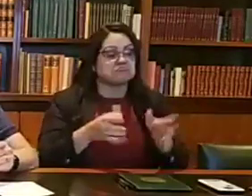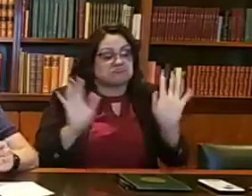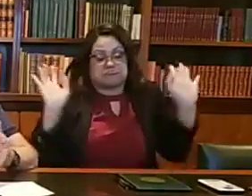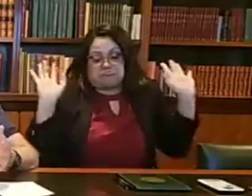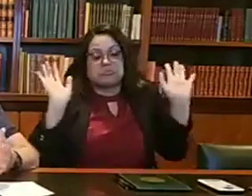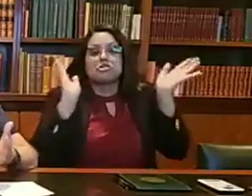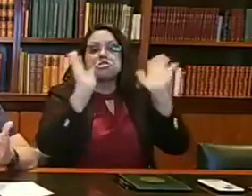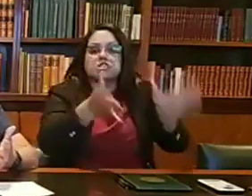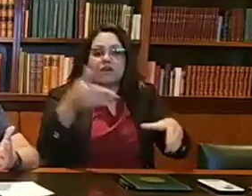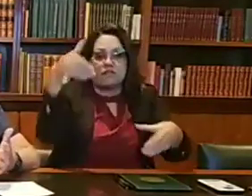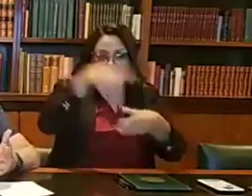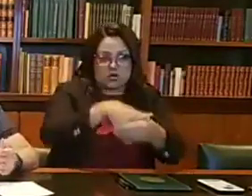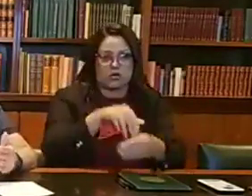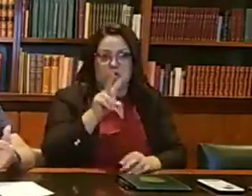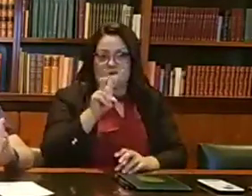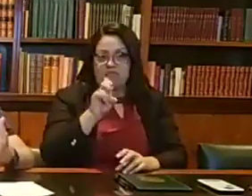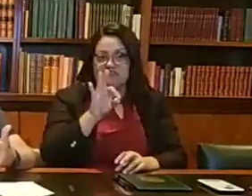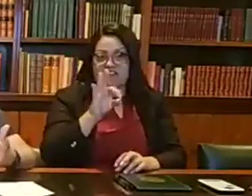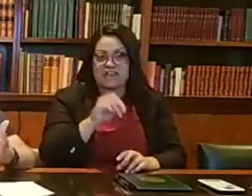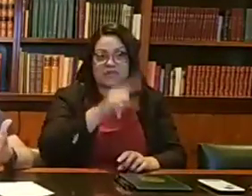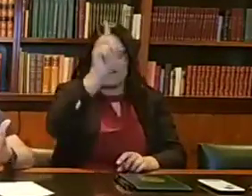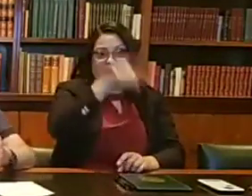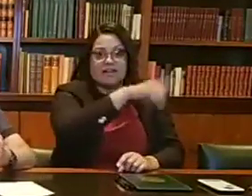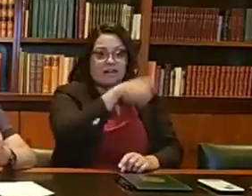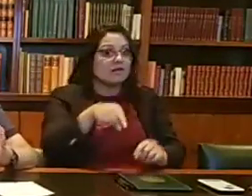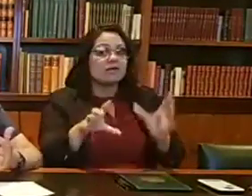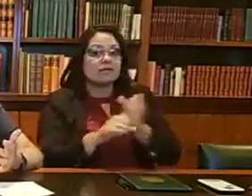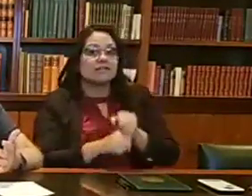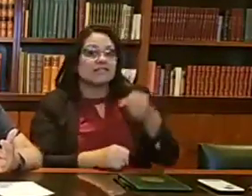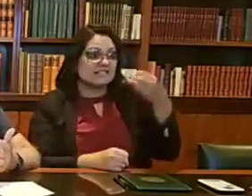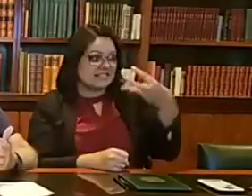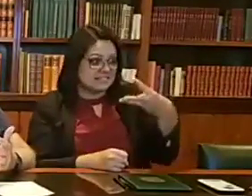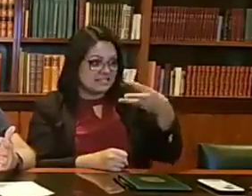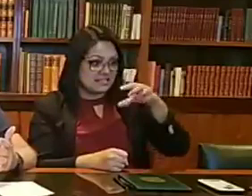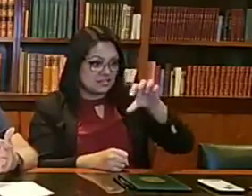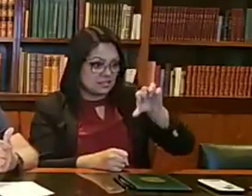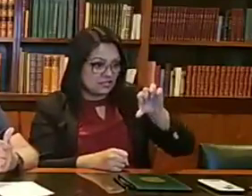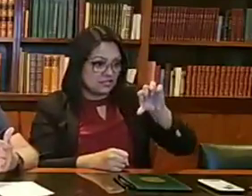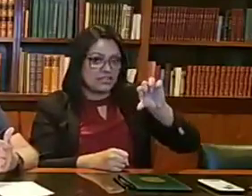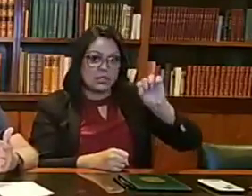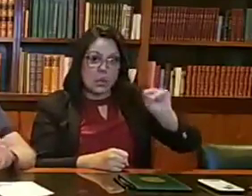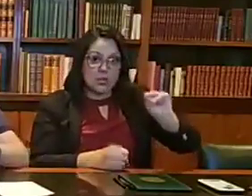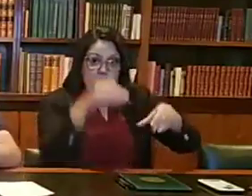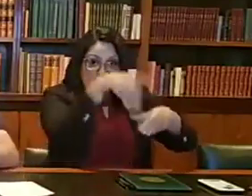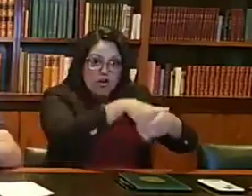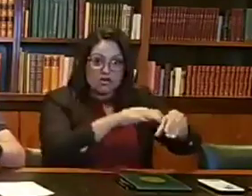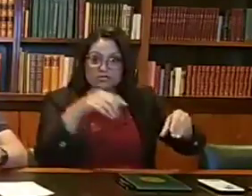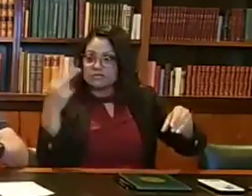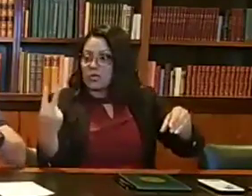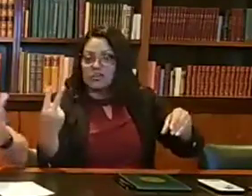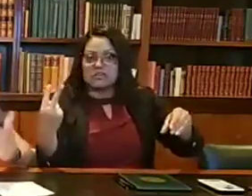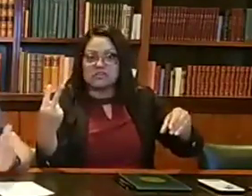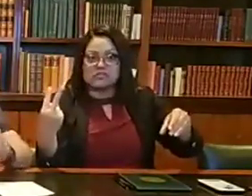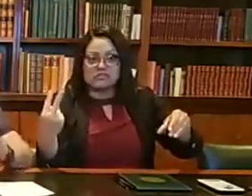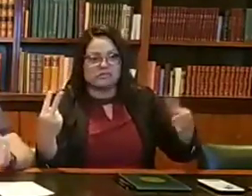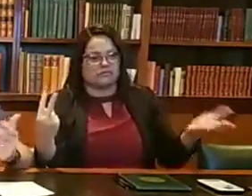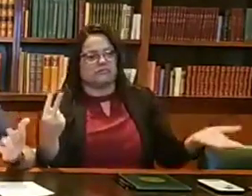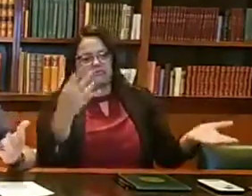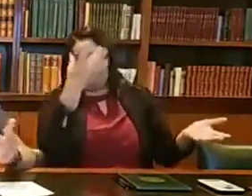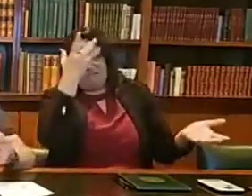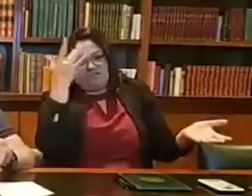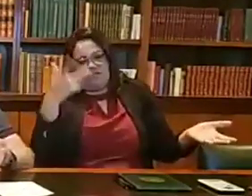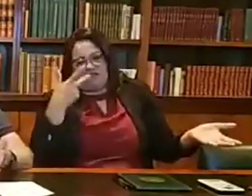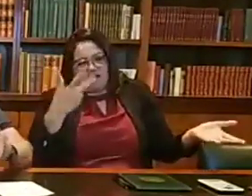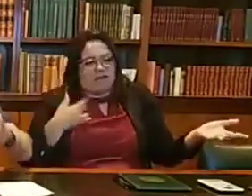votado o veto e foi mantido por 398-2. Alguns órgãos de imprensa falam que eu negociei para